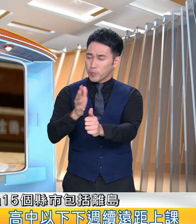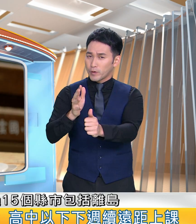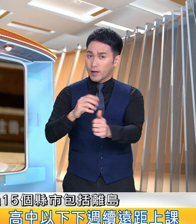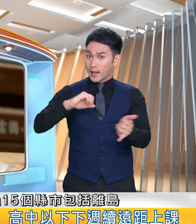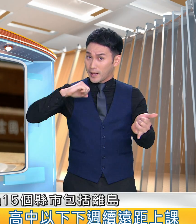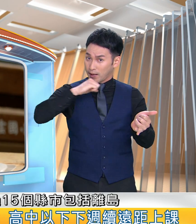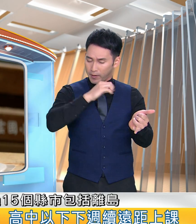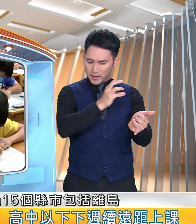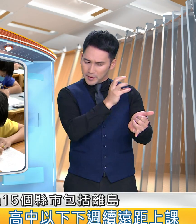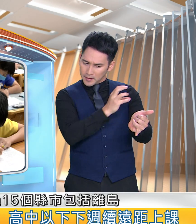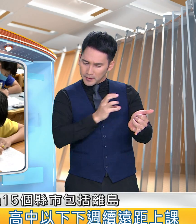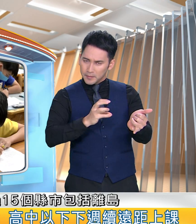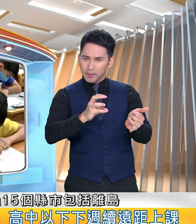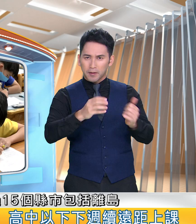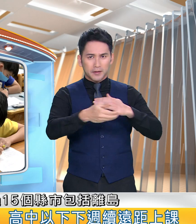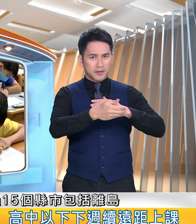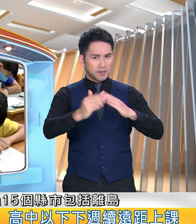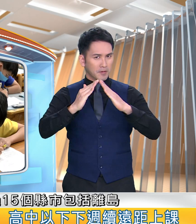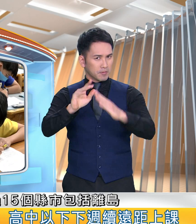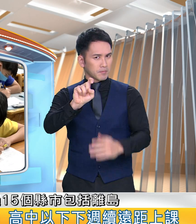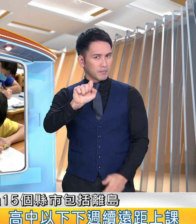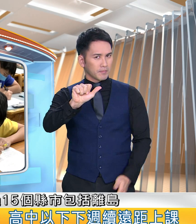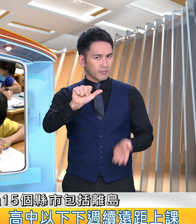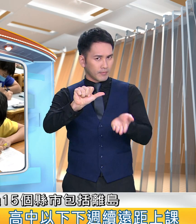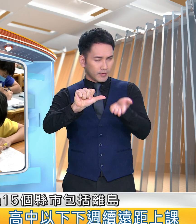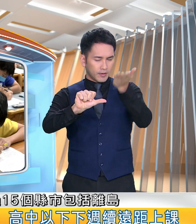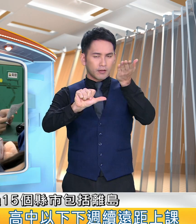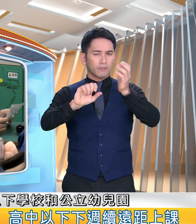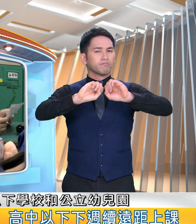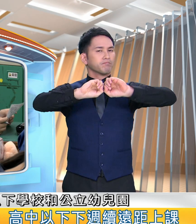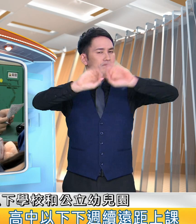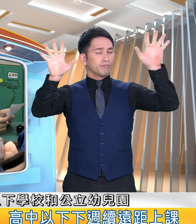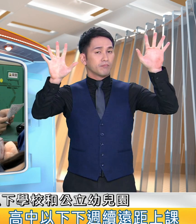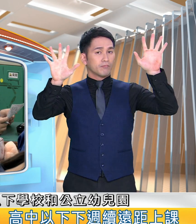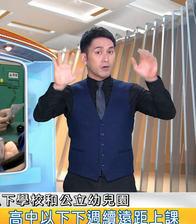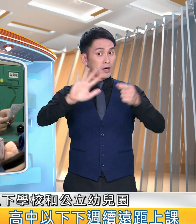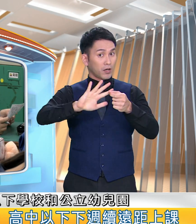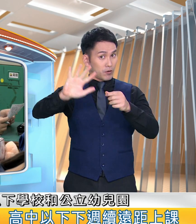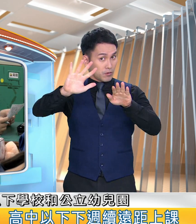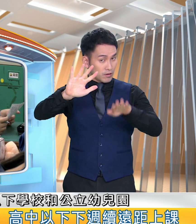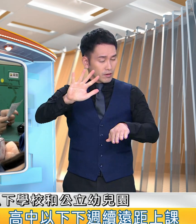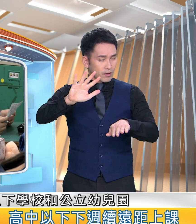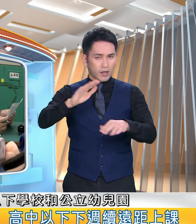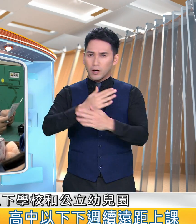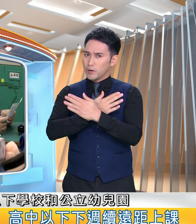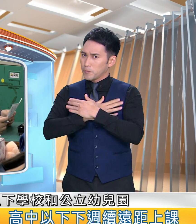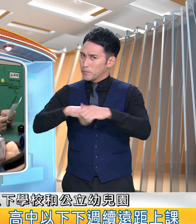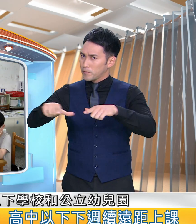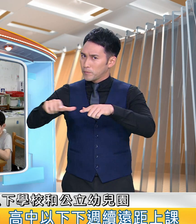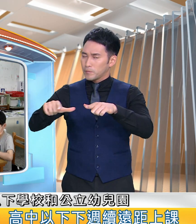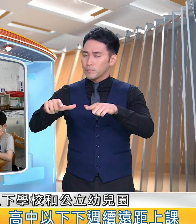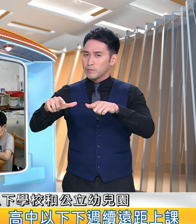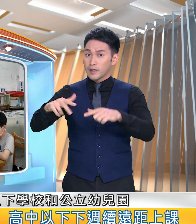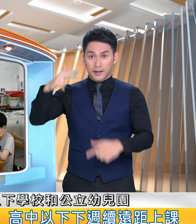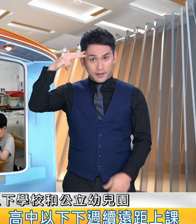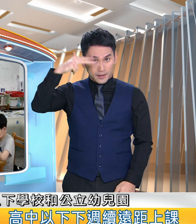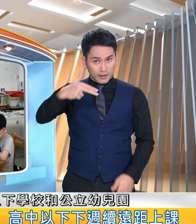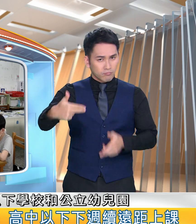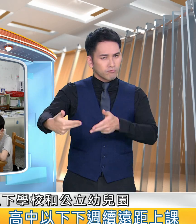超过15个县市，包括了离岛，陆续宣布高中以下的学校和公立幼儿园